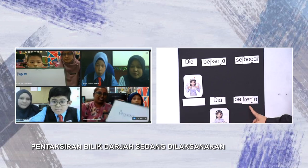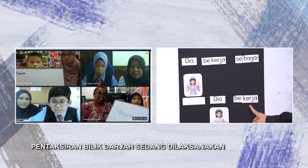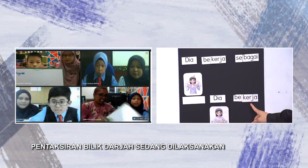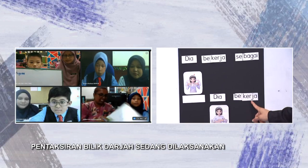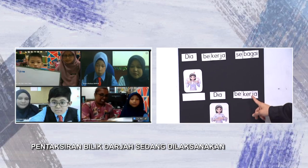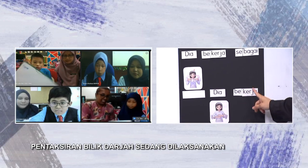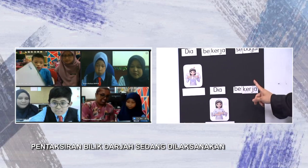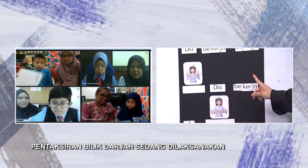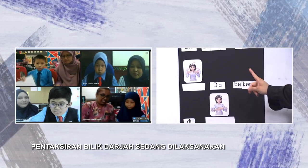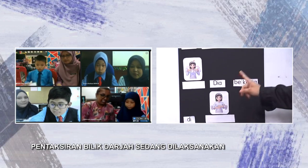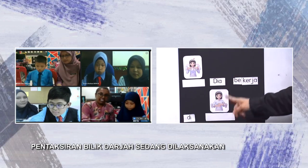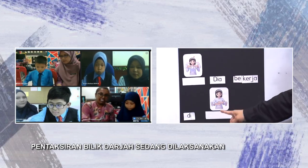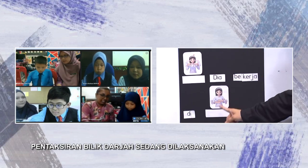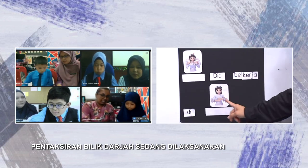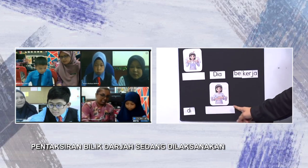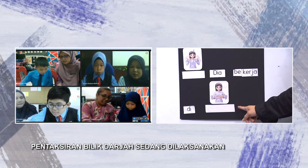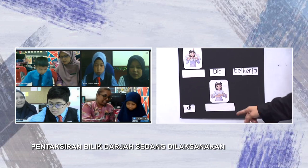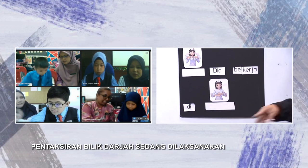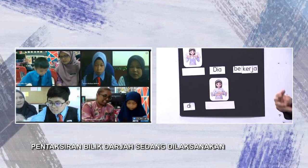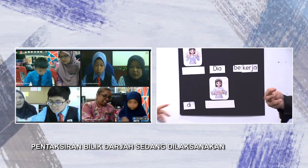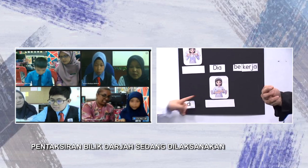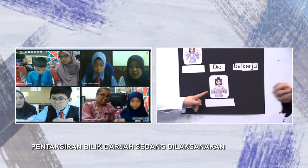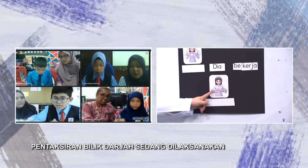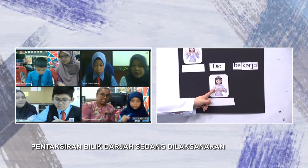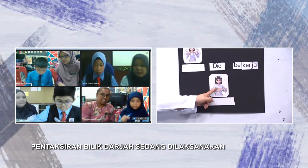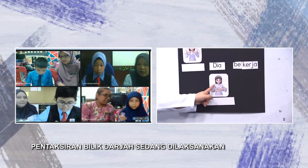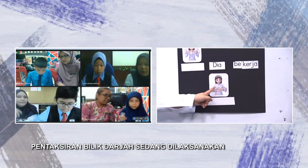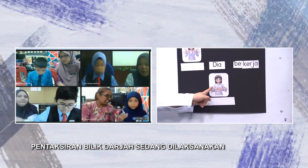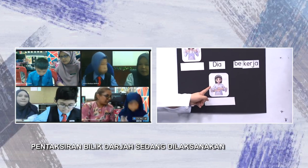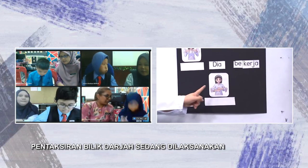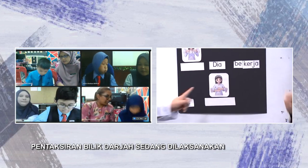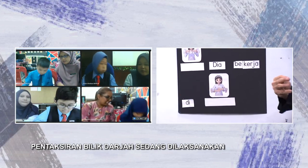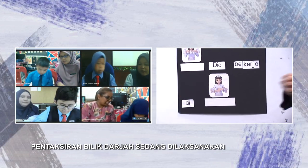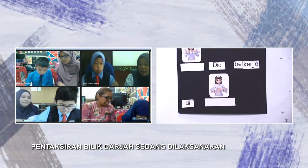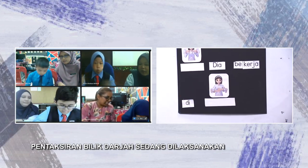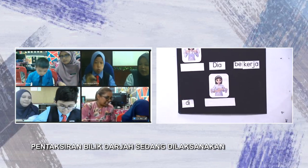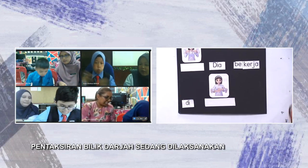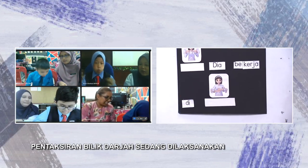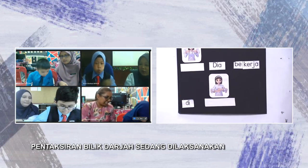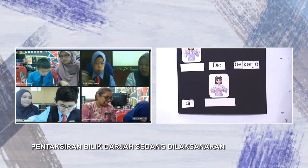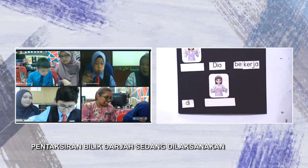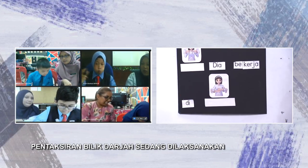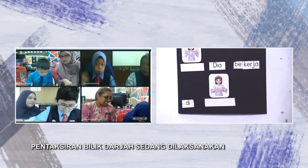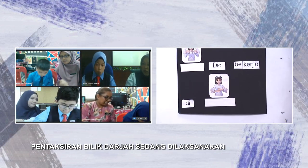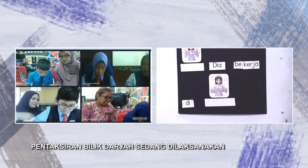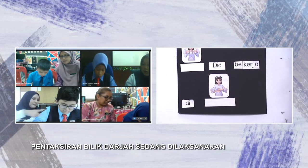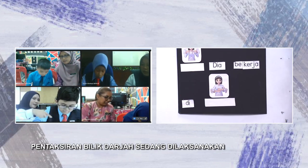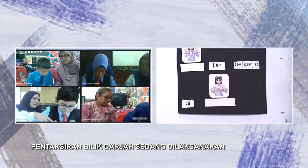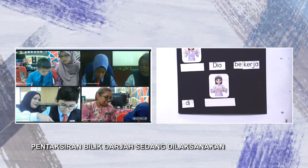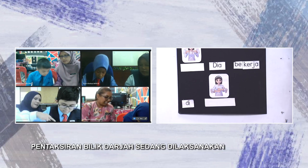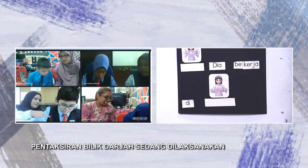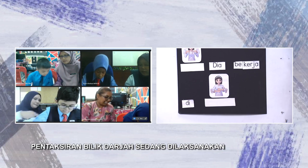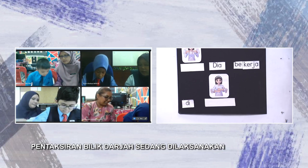Dia bekerja di mana? Mana? Ha, please. Di mana? Ha, mahkamah.